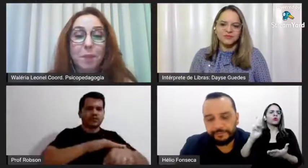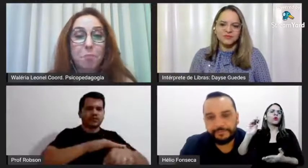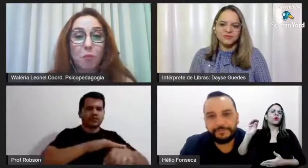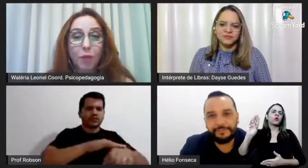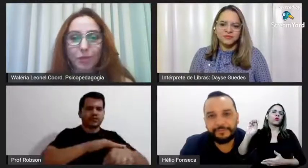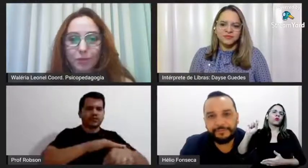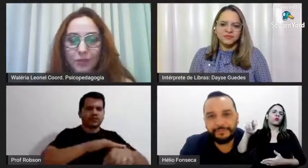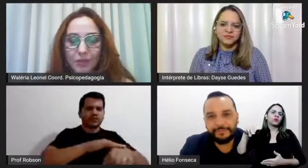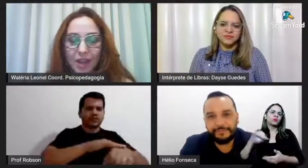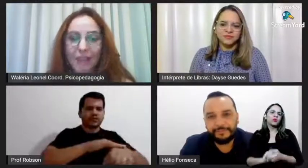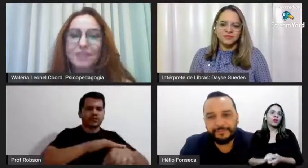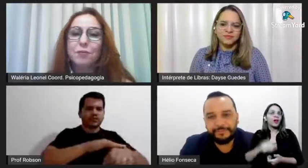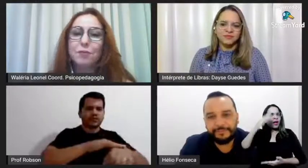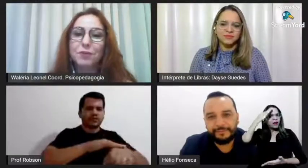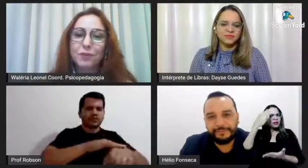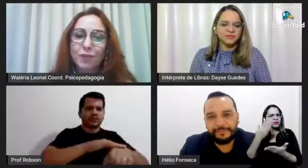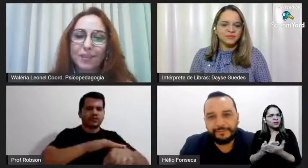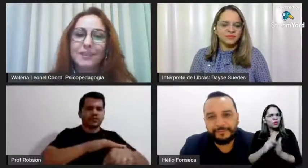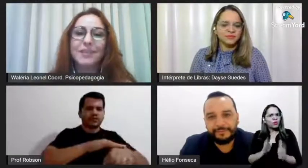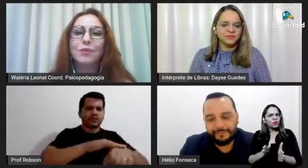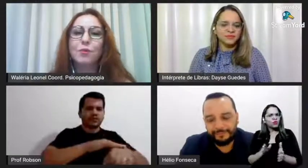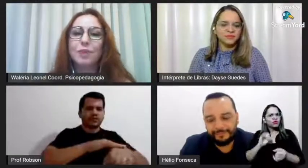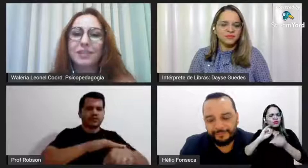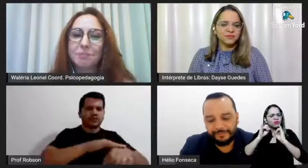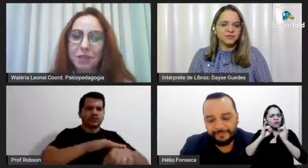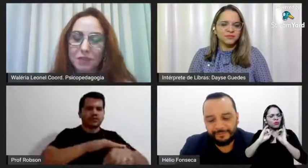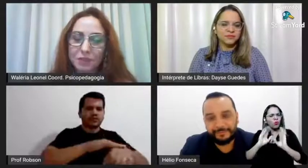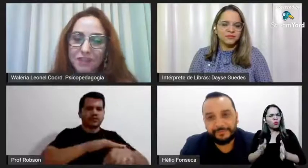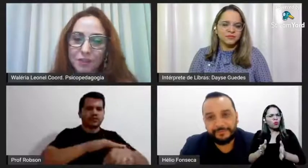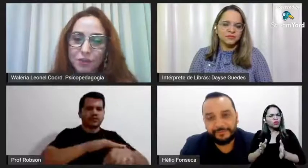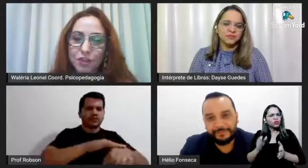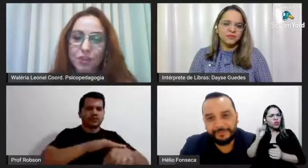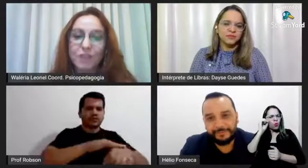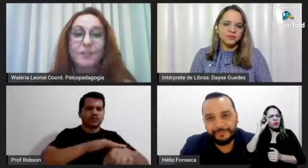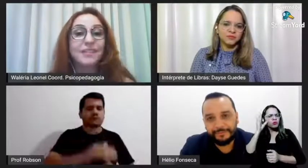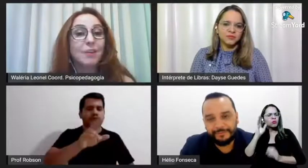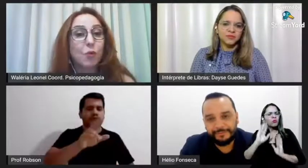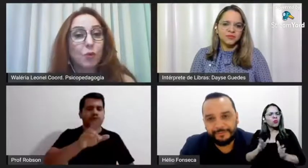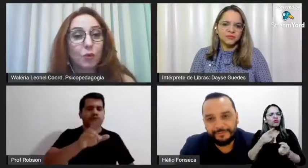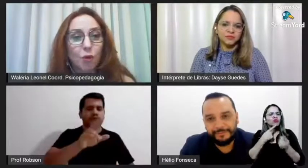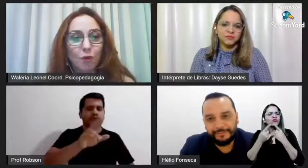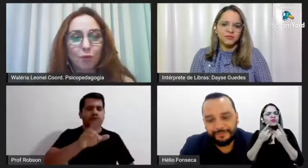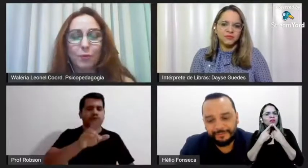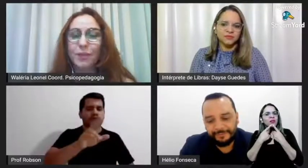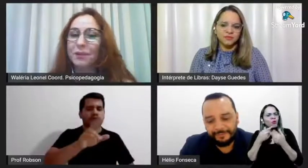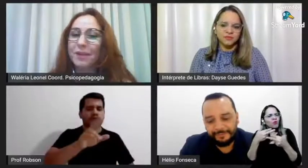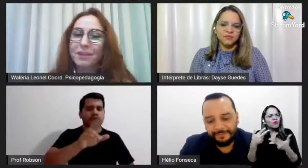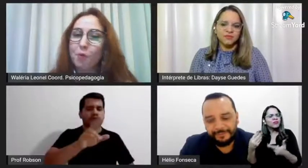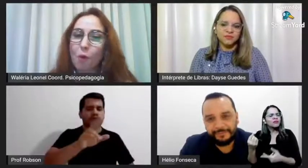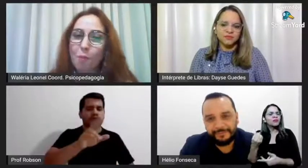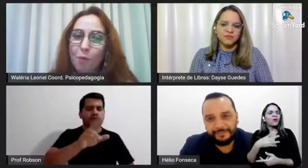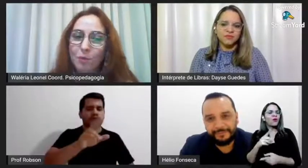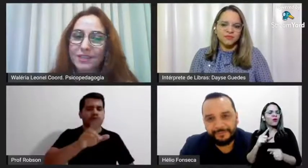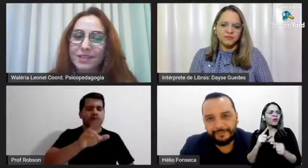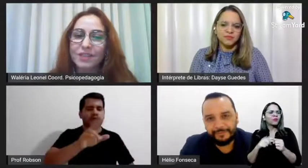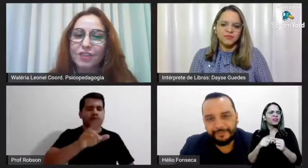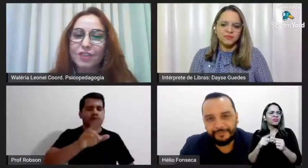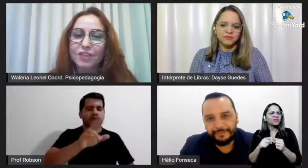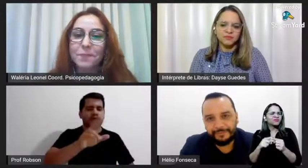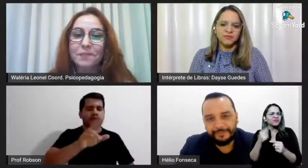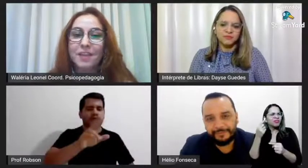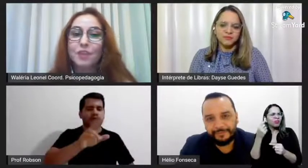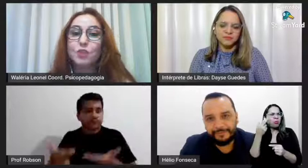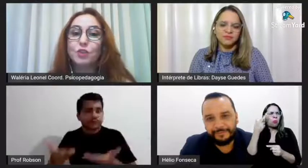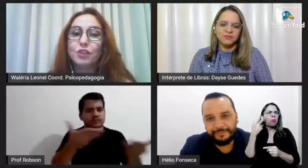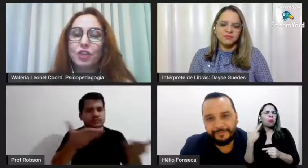que para muitos as informações, o conhecimento que vai ser discutido aqui vai ser algo novo, porque não é tão comum assim a